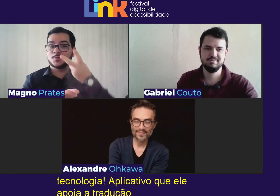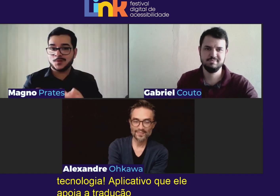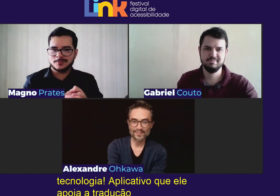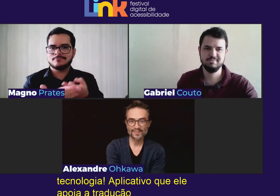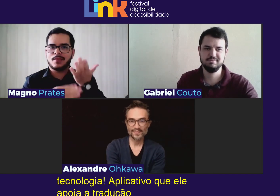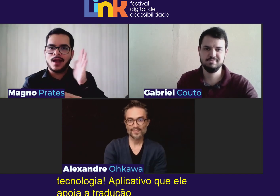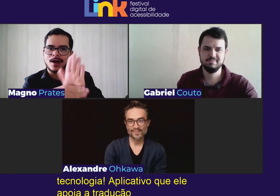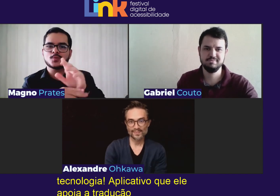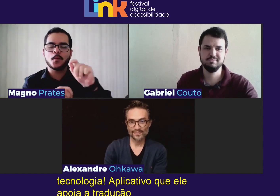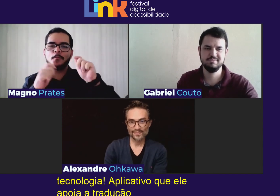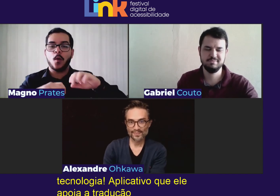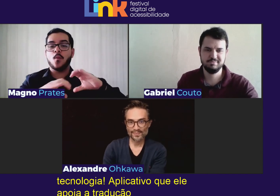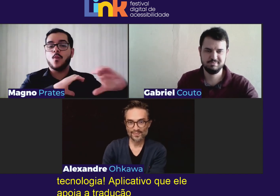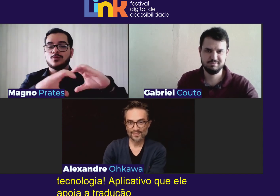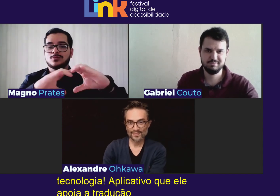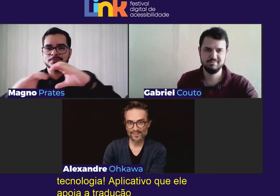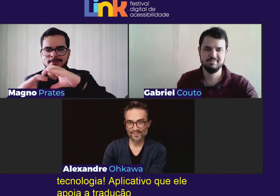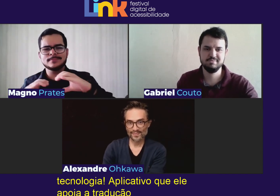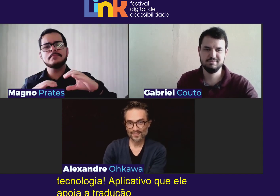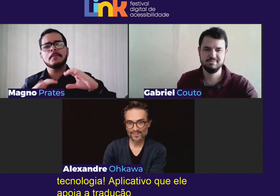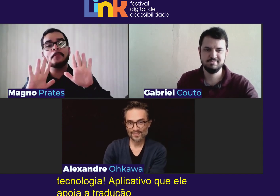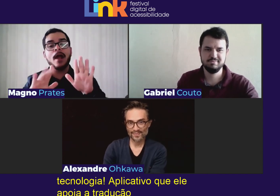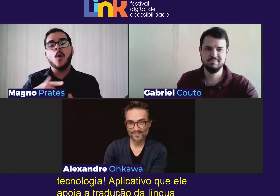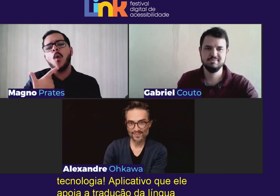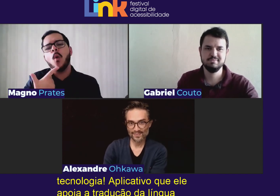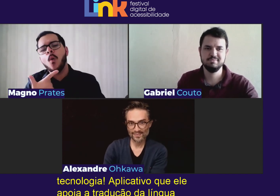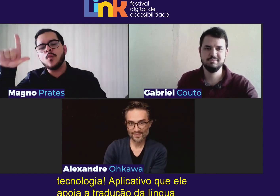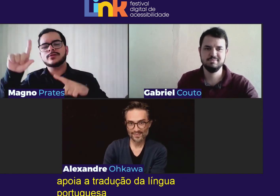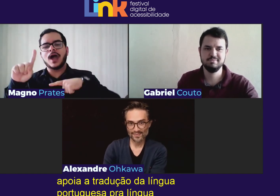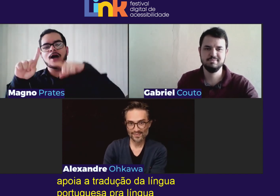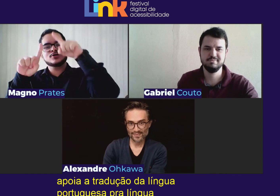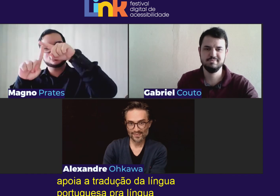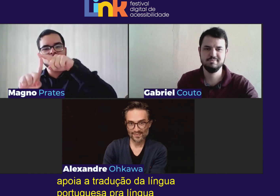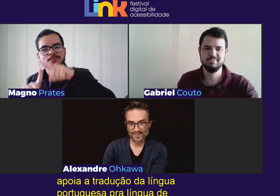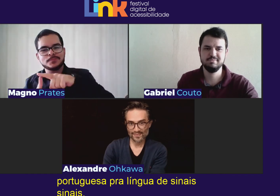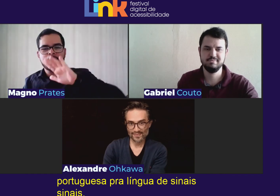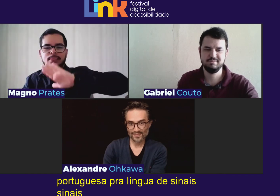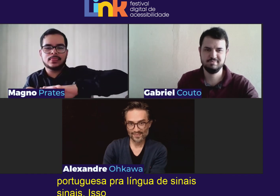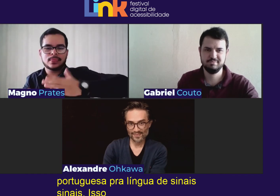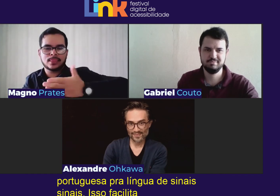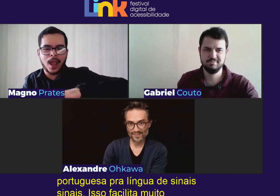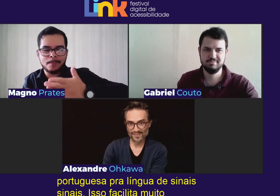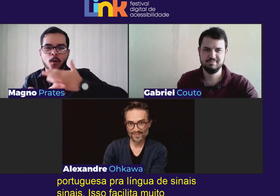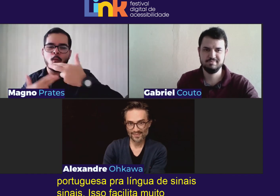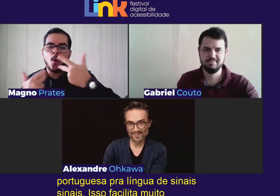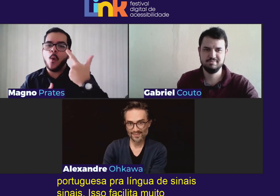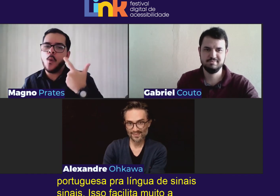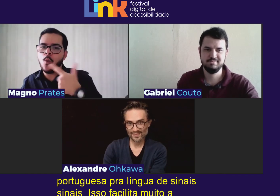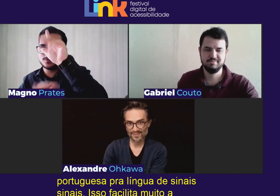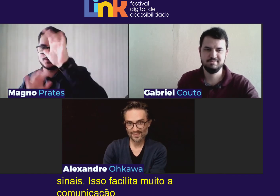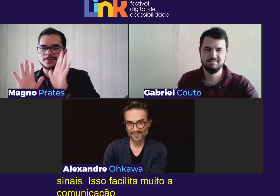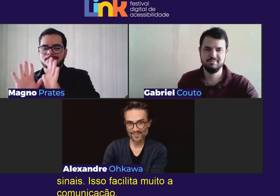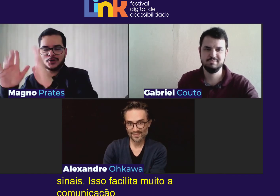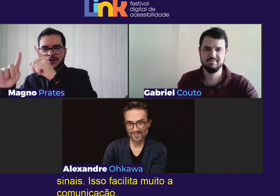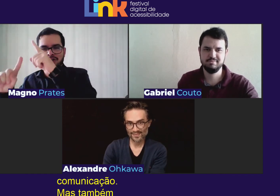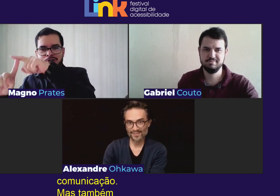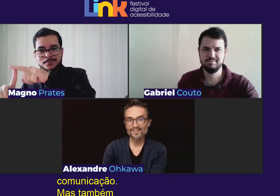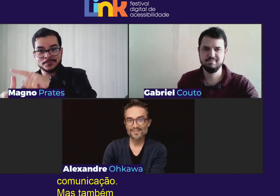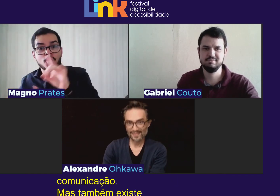da língua portuguesa para a língua de sinais. Isso facilita muito a comunicação. Mas também existe um outro tipo, que é o intérprete. Isso são